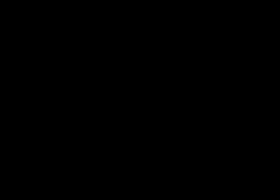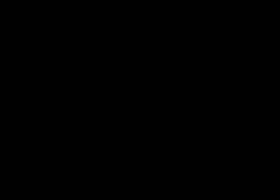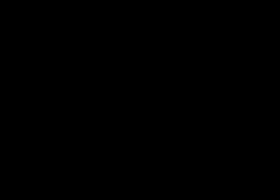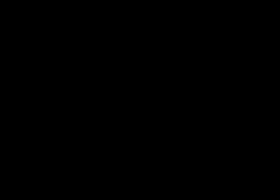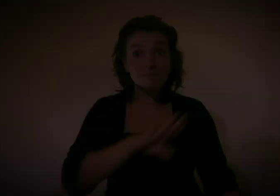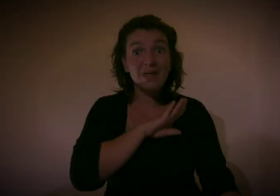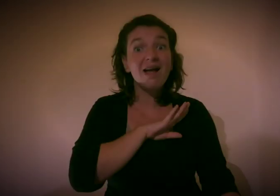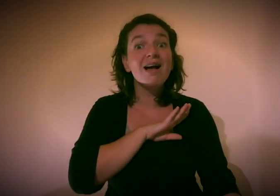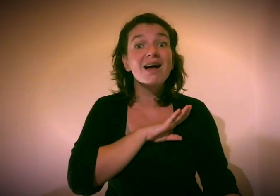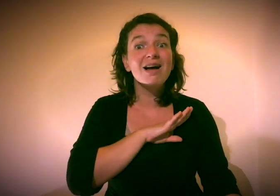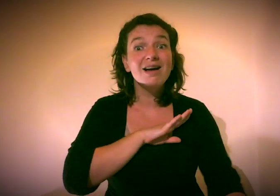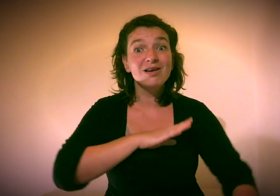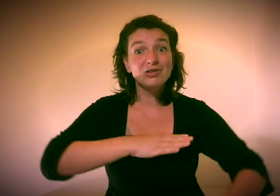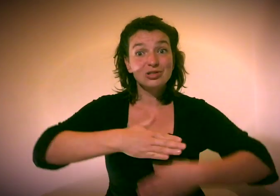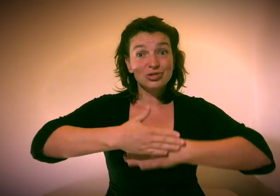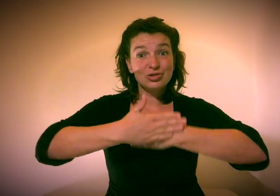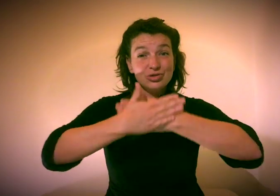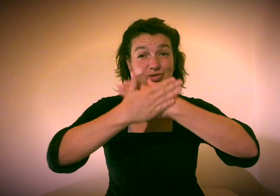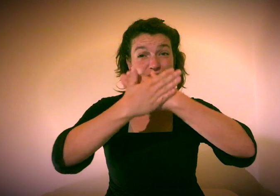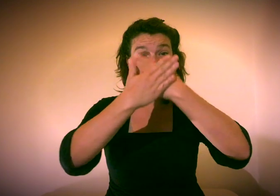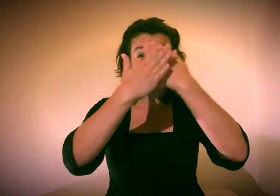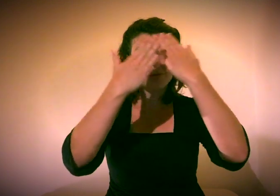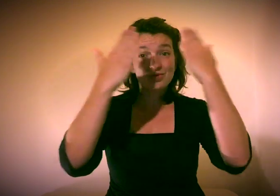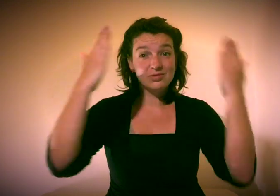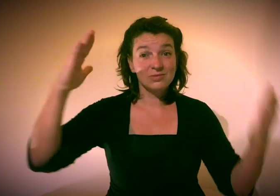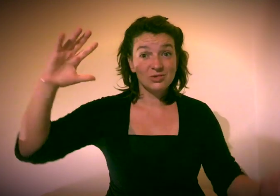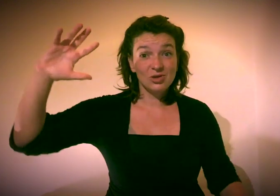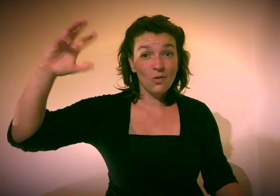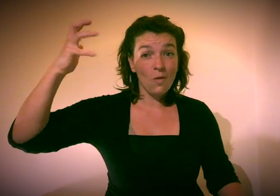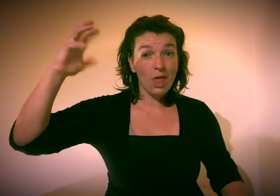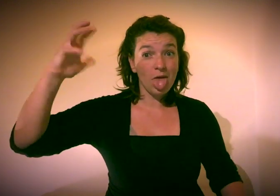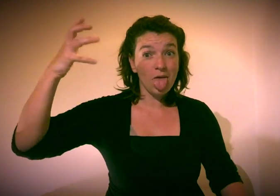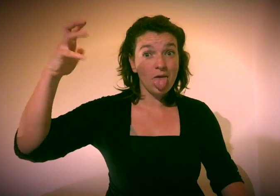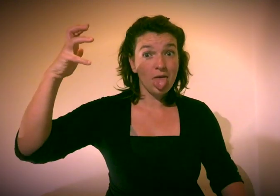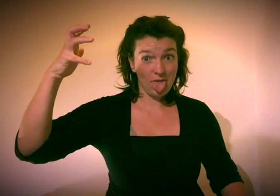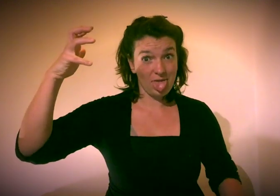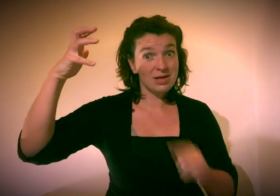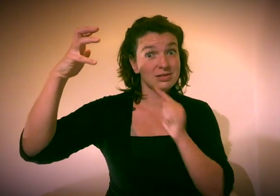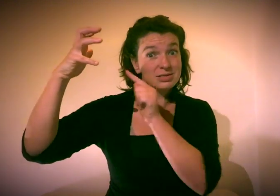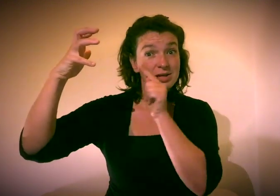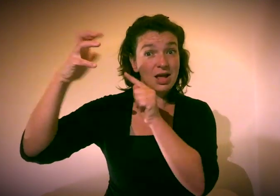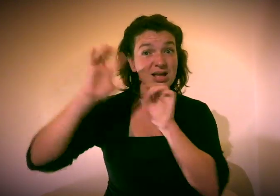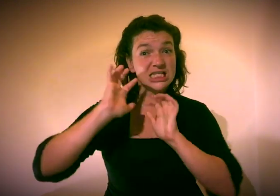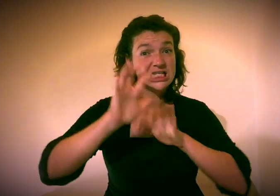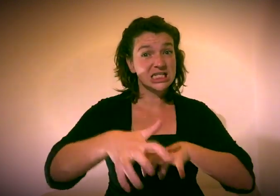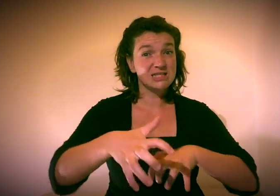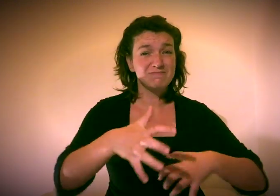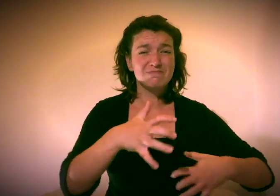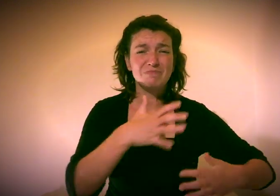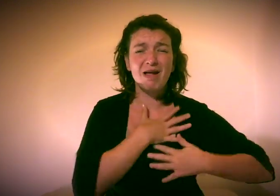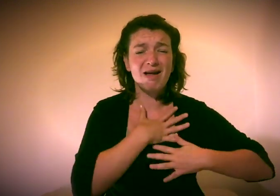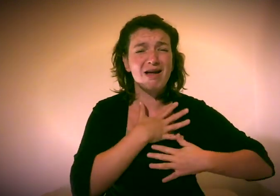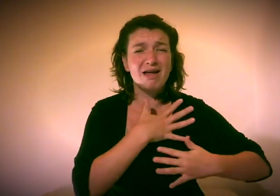C'était le jour qui faisait peur à la panthère. Si le soleil se montrait, elle disparaîtrait en